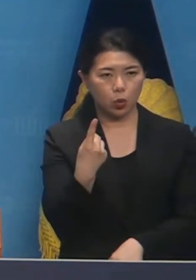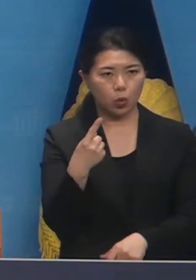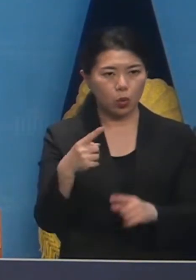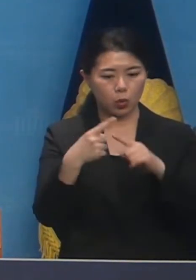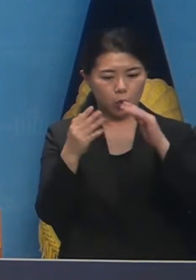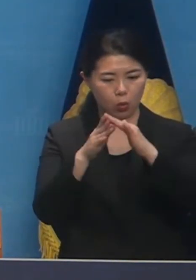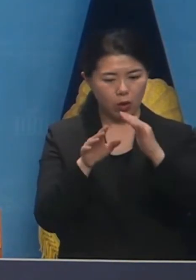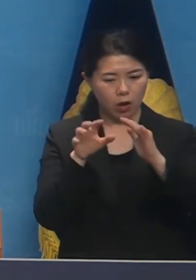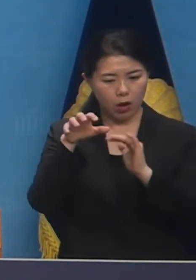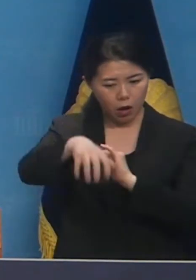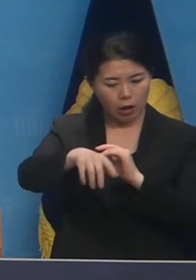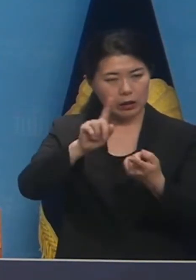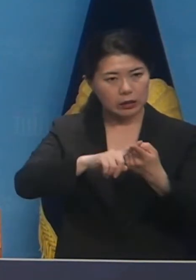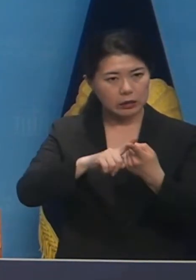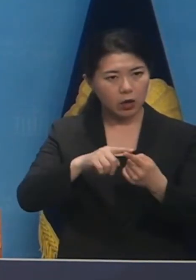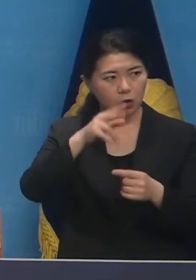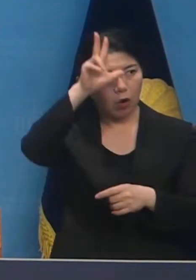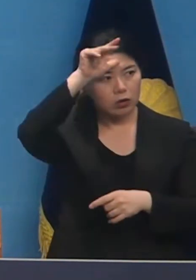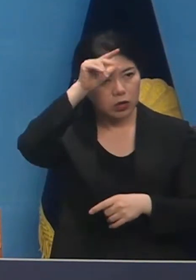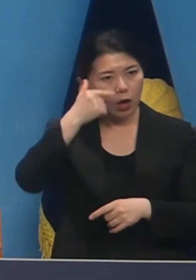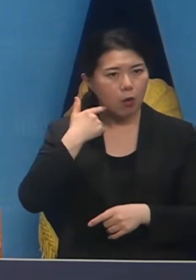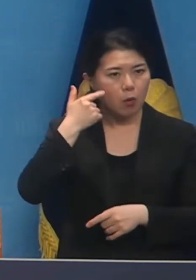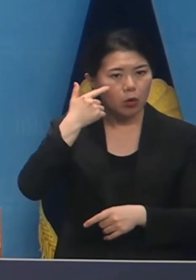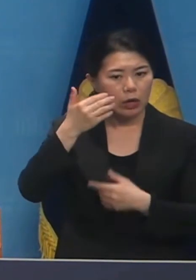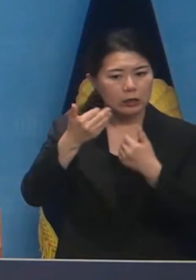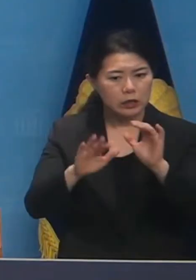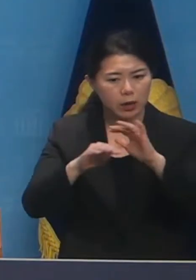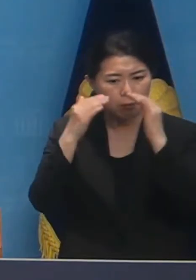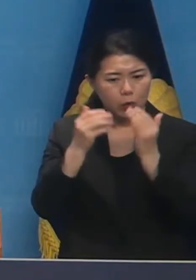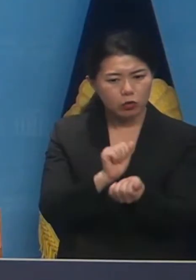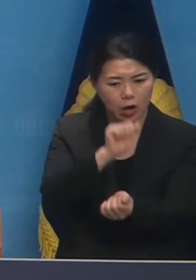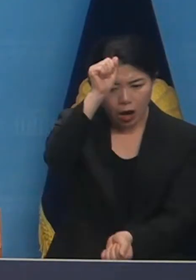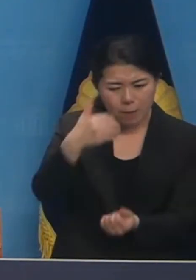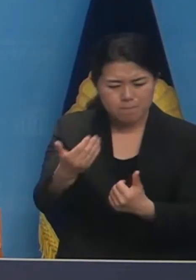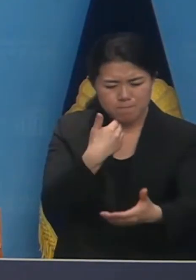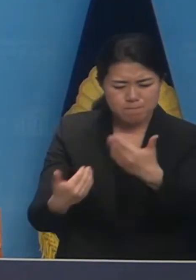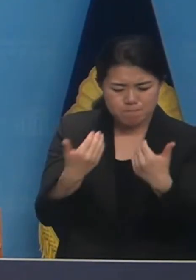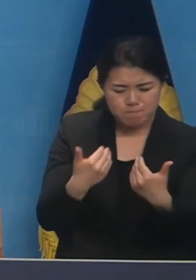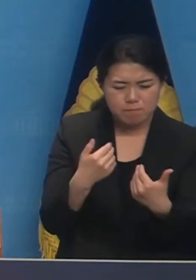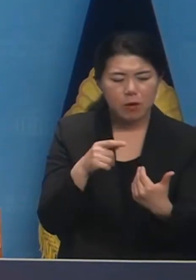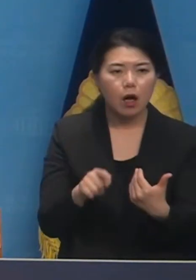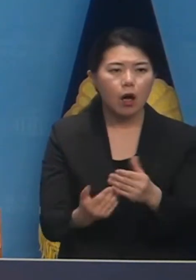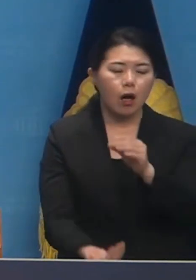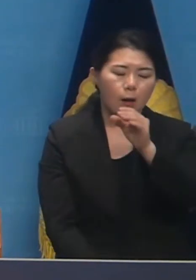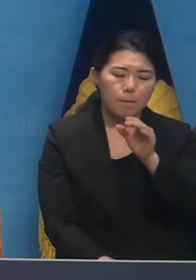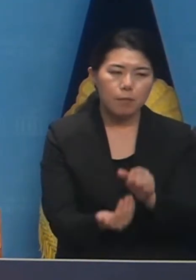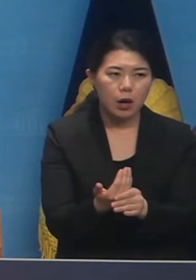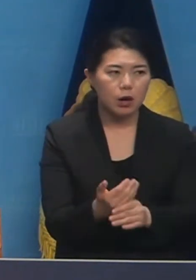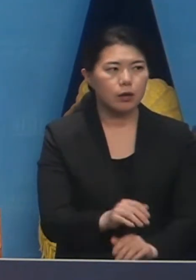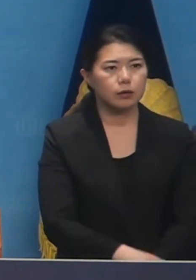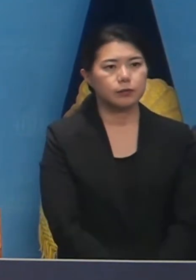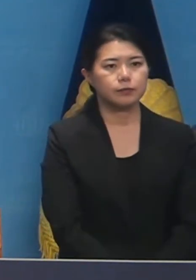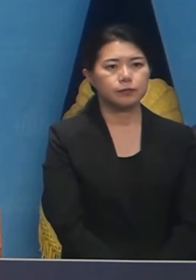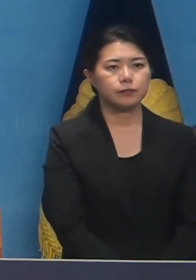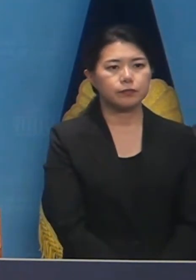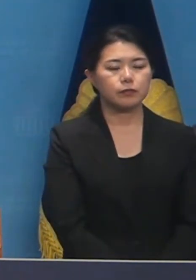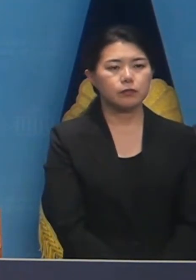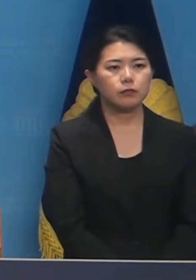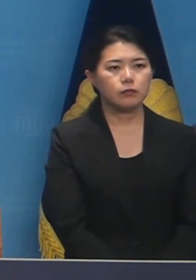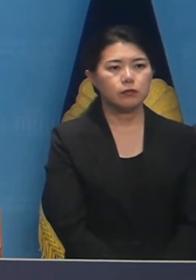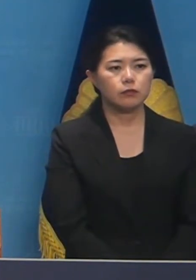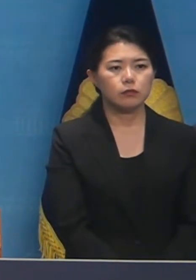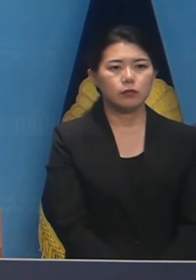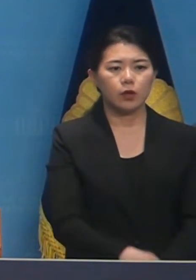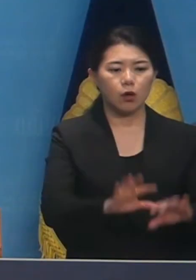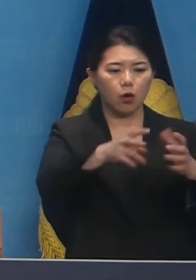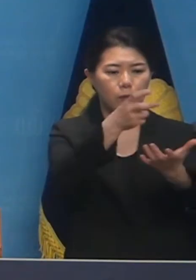대상으로 경찰이 담임 목사실까지 포함해 압수수색을 실시하는 초유의 일이 벌어졌다.